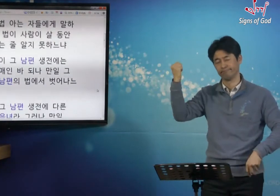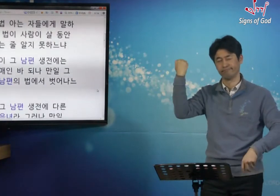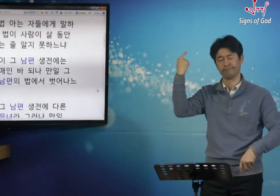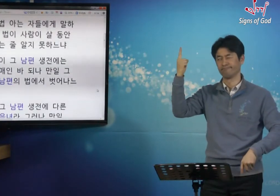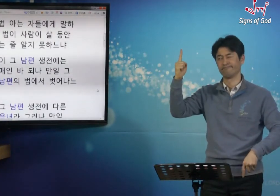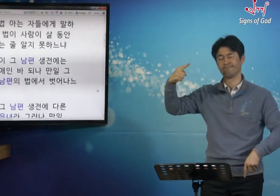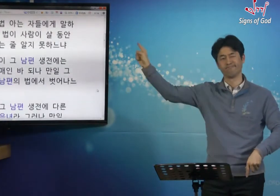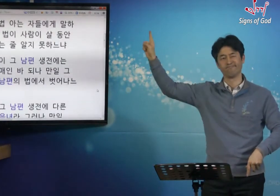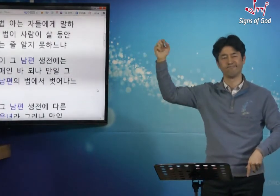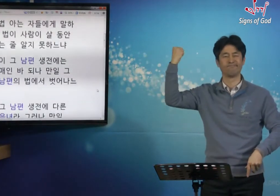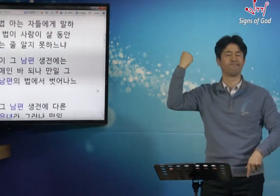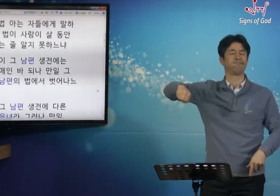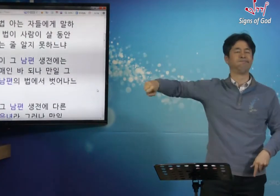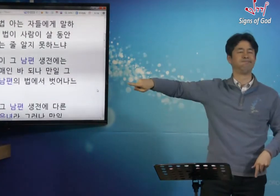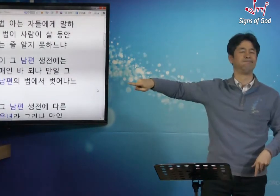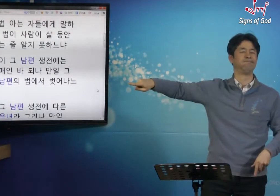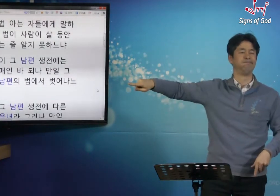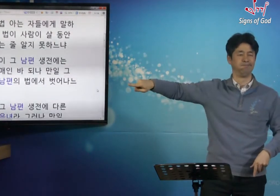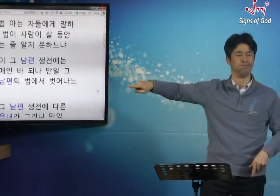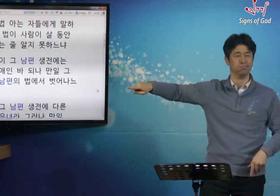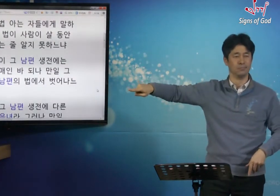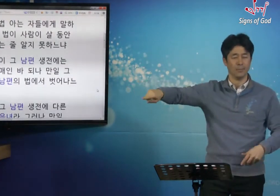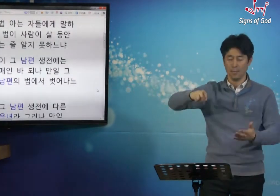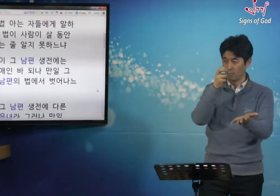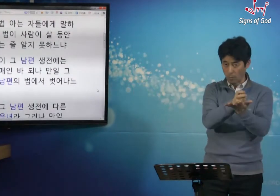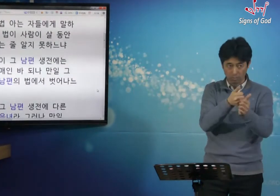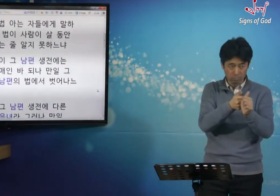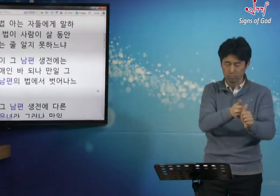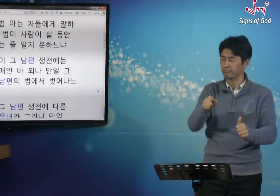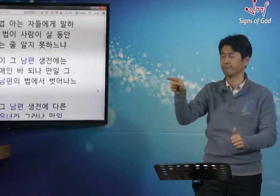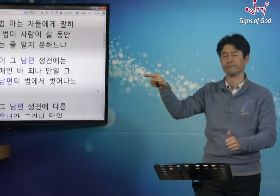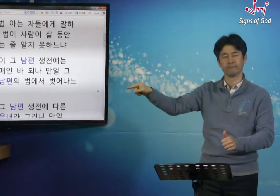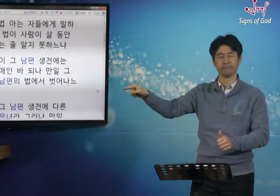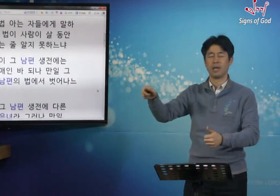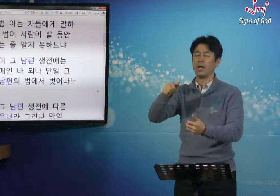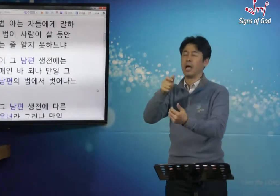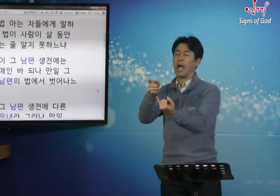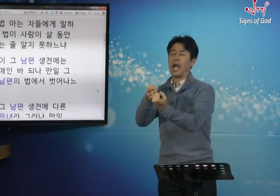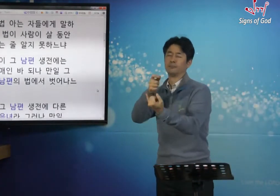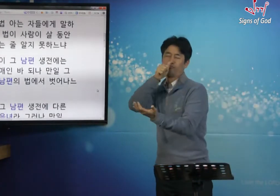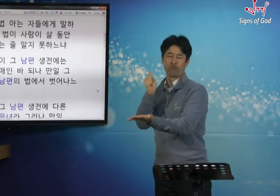위반한 것이죠. 그것이 맞지 않다. 법을